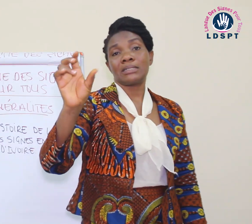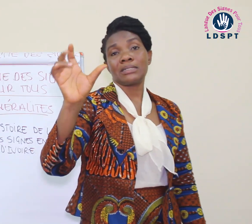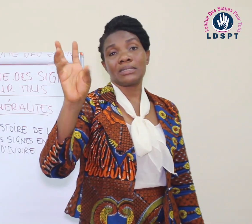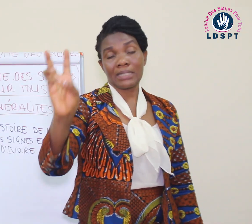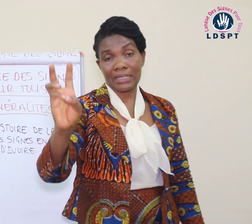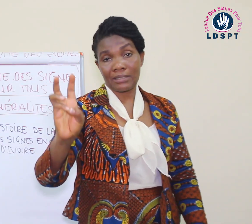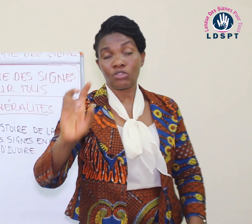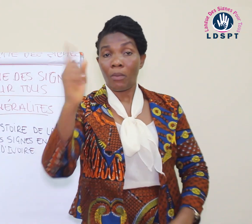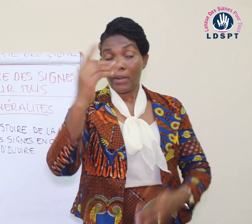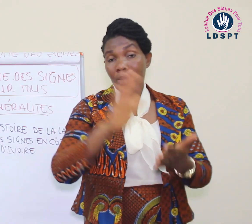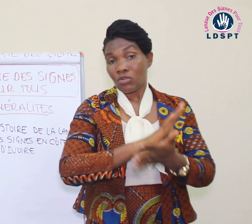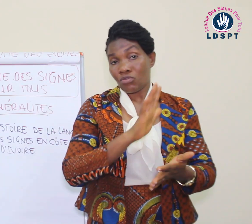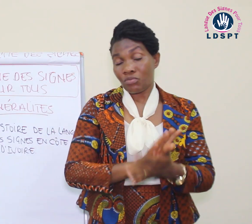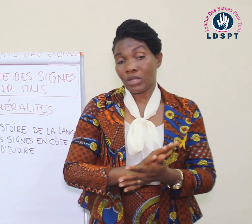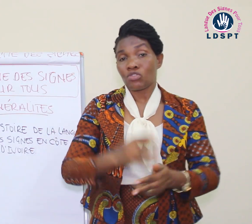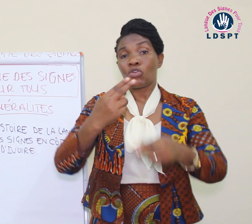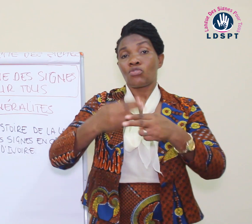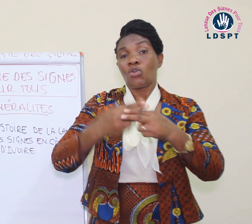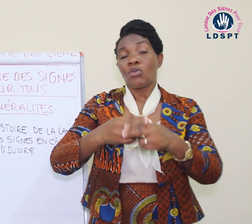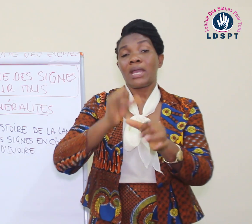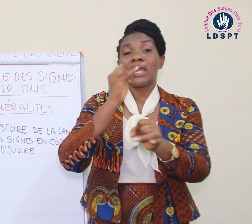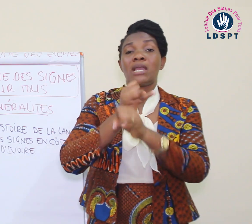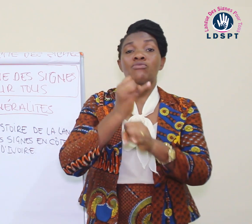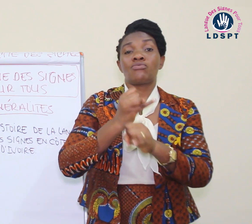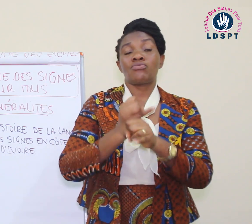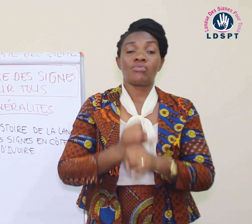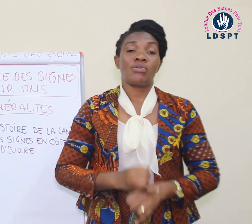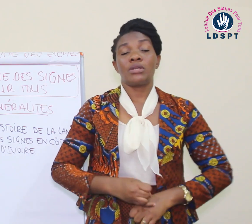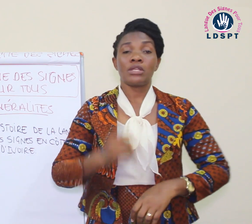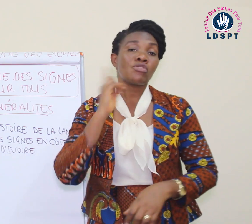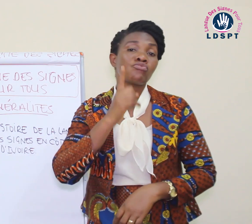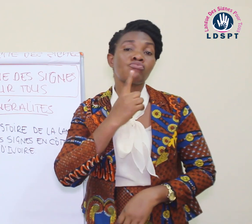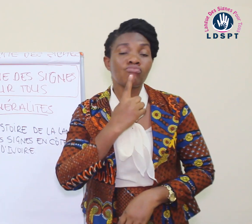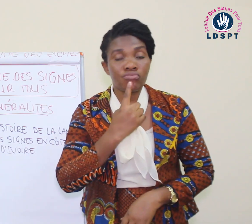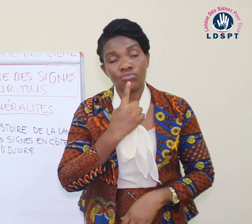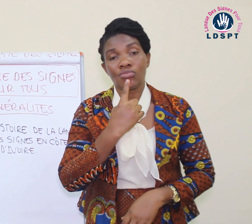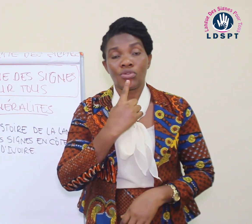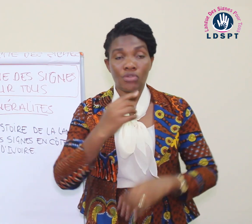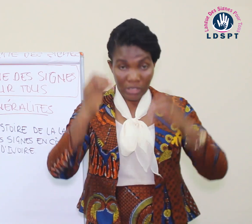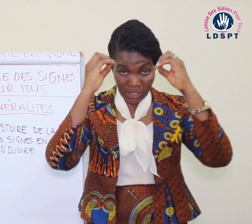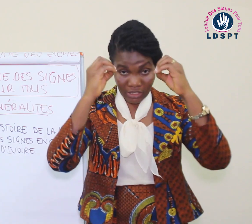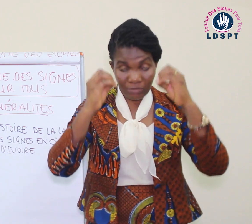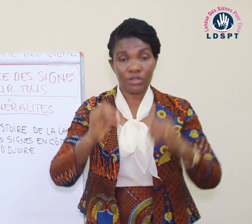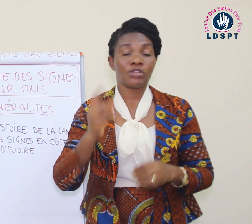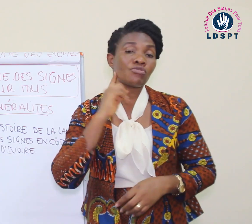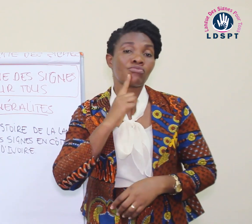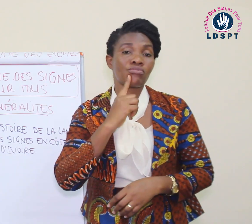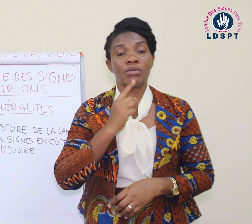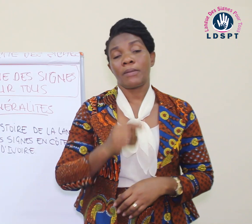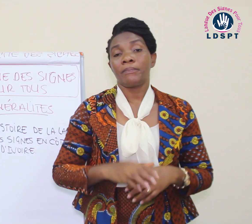Institution des sourds-muets, dans lequel il qualifie la langue gestuelle des